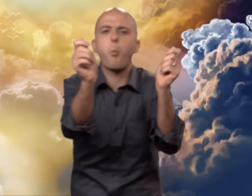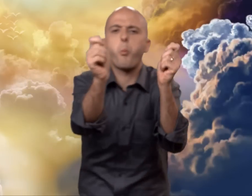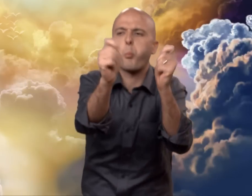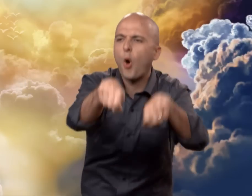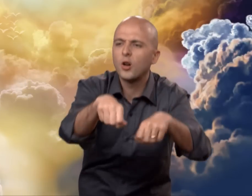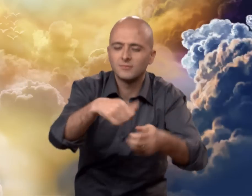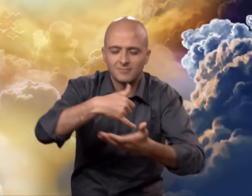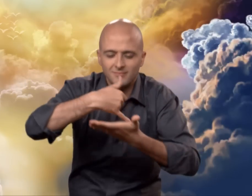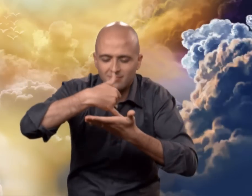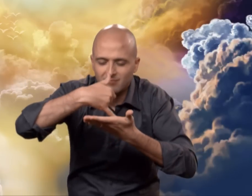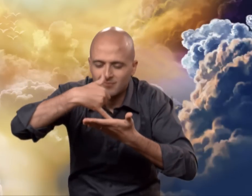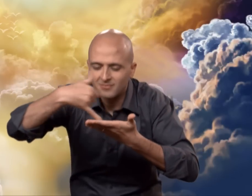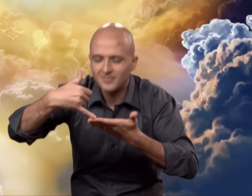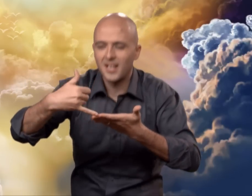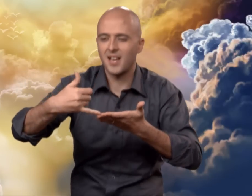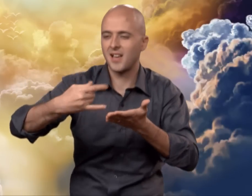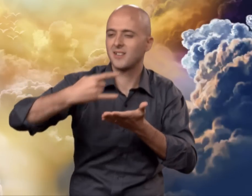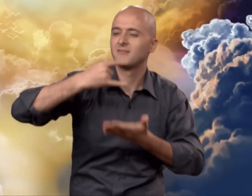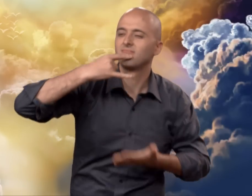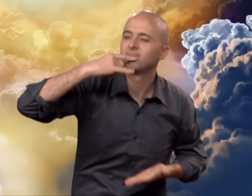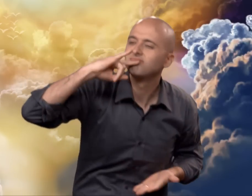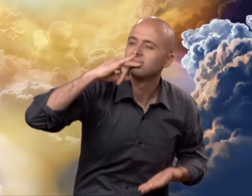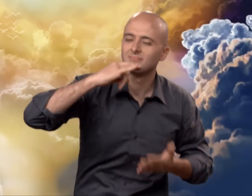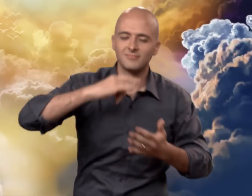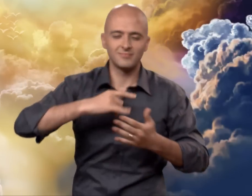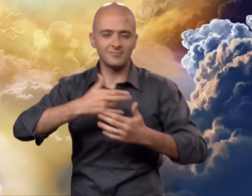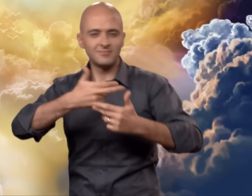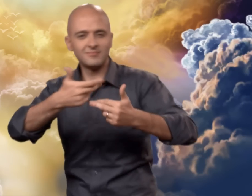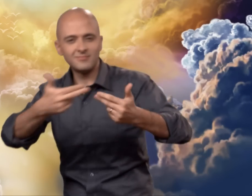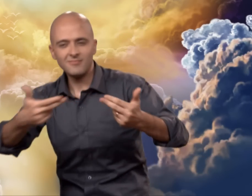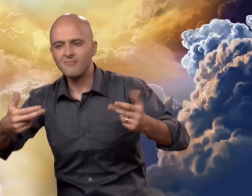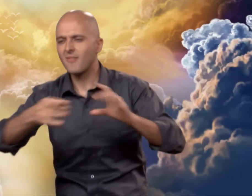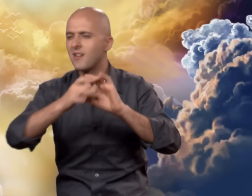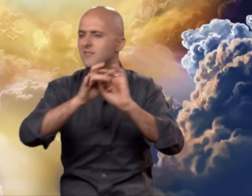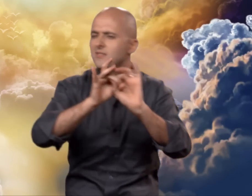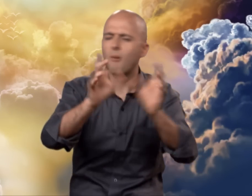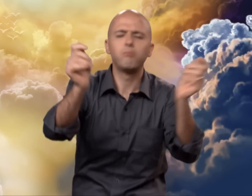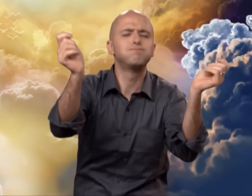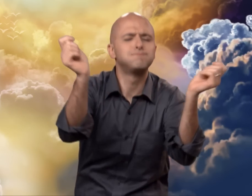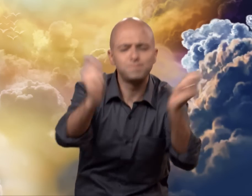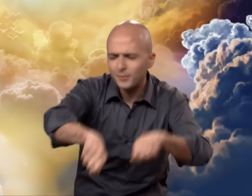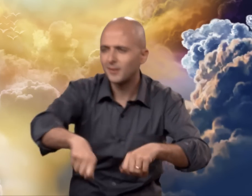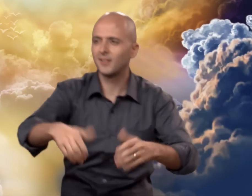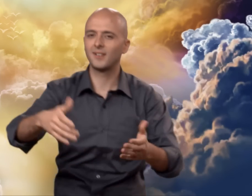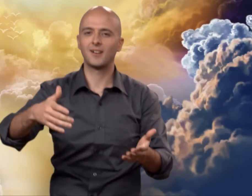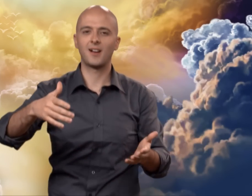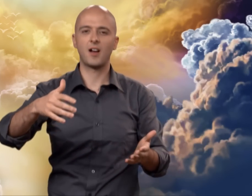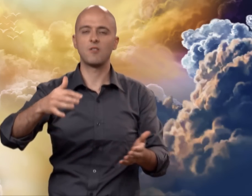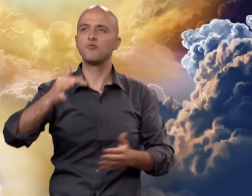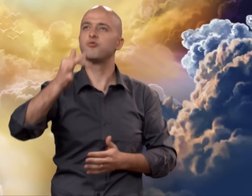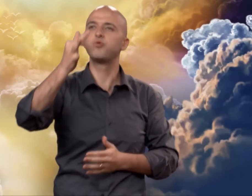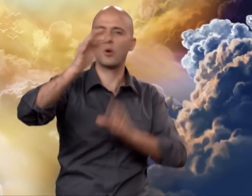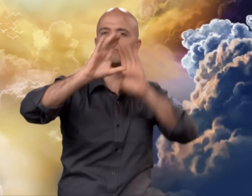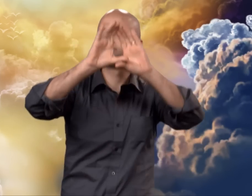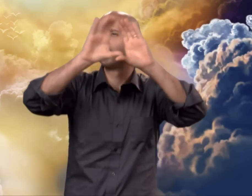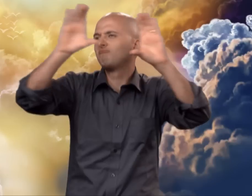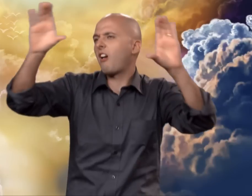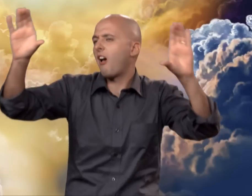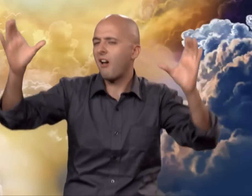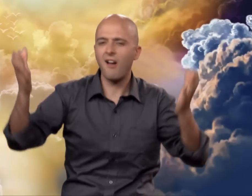receber esse erro, deveriam levá-lo a concluir que o pecador viveria em eterna desgraça. Hoje, o príncipe